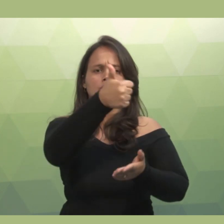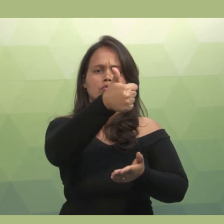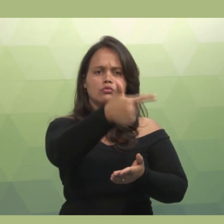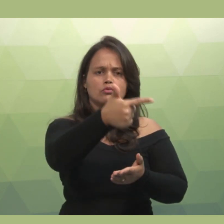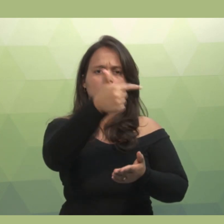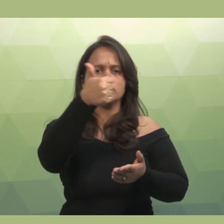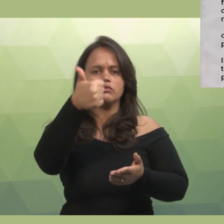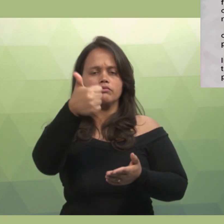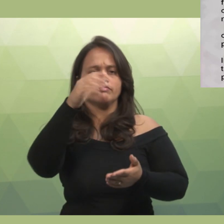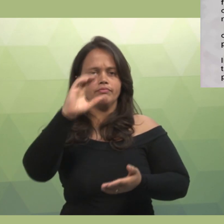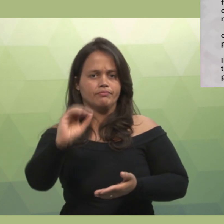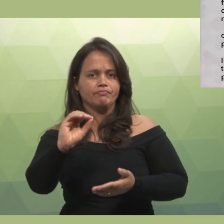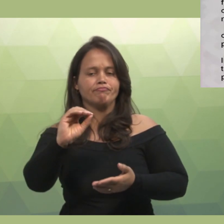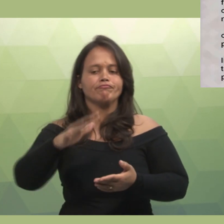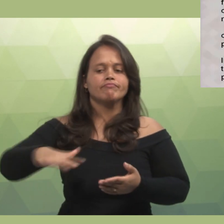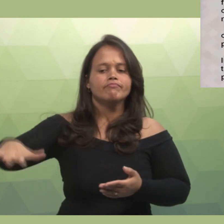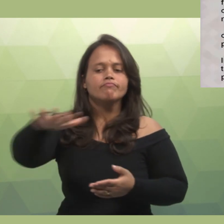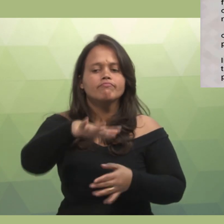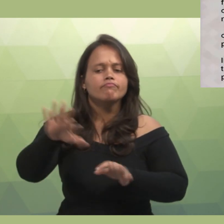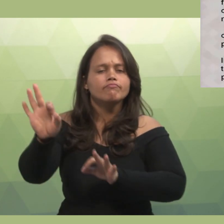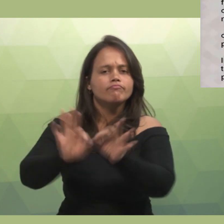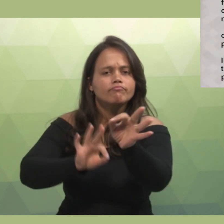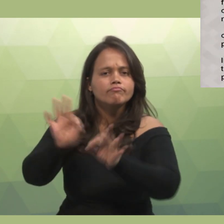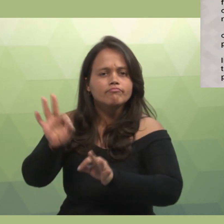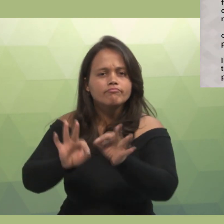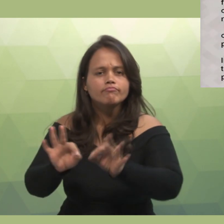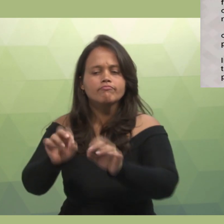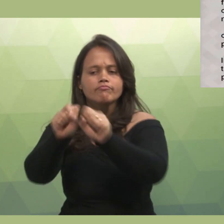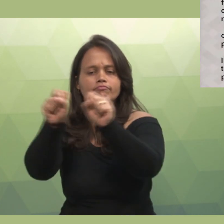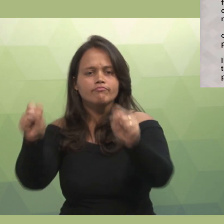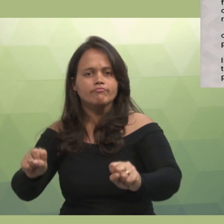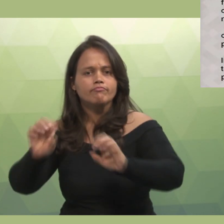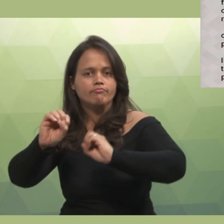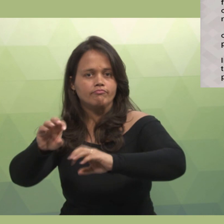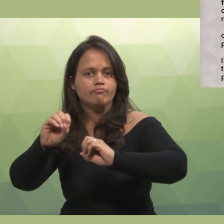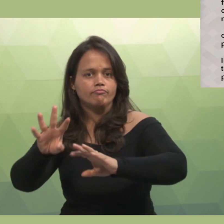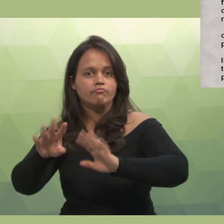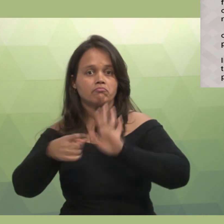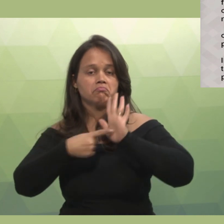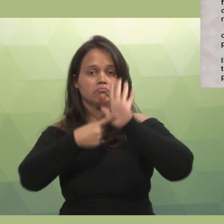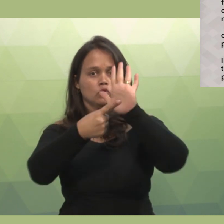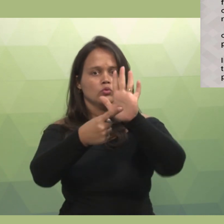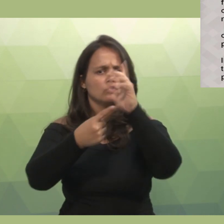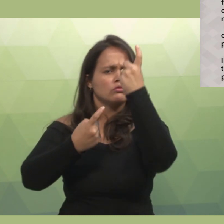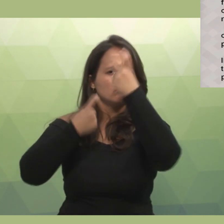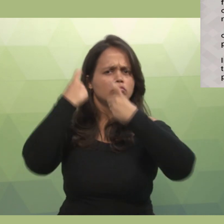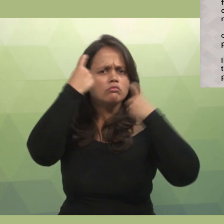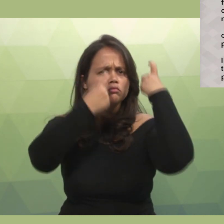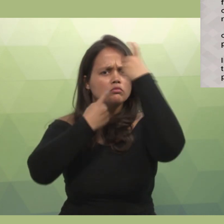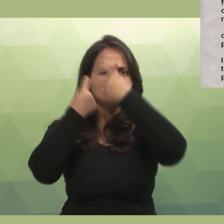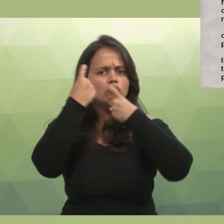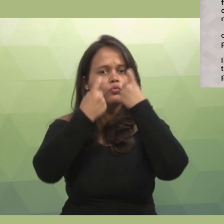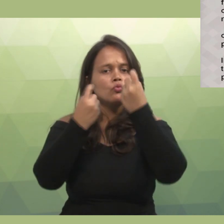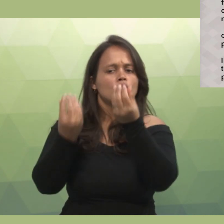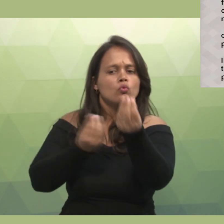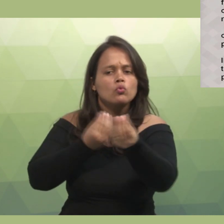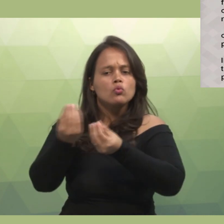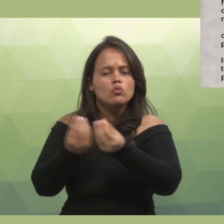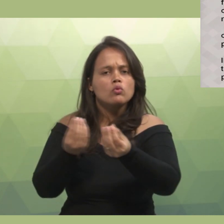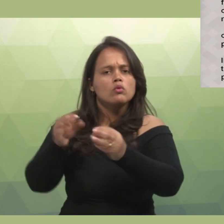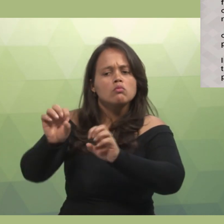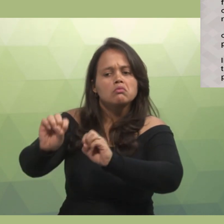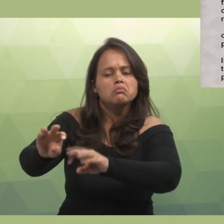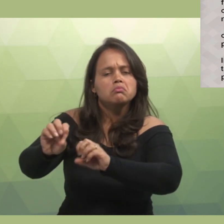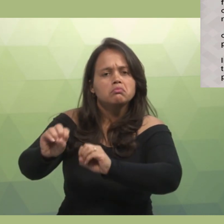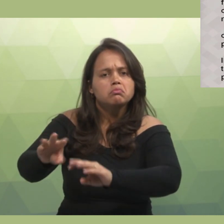no artigo 210, no campo da organização dos sistemas de ensino, evidencia a preocupação